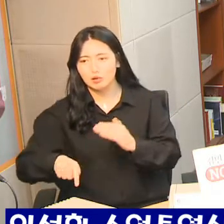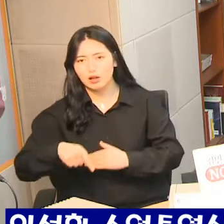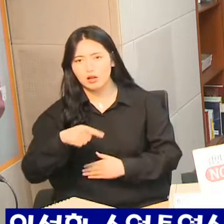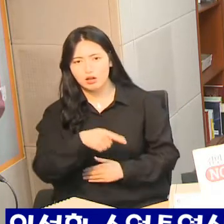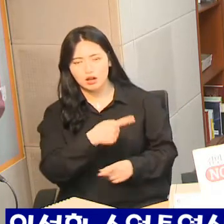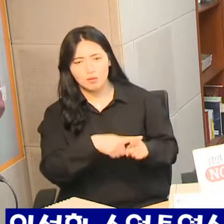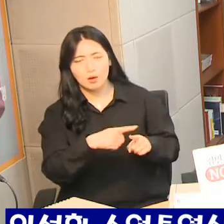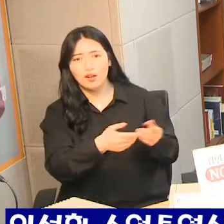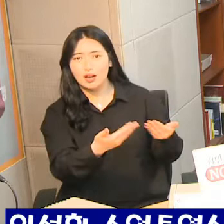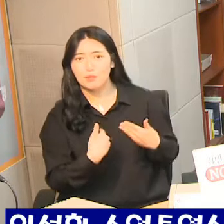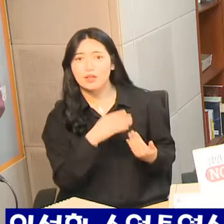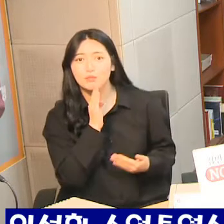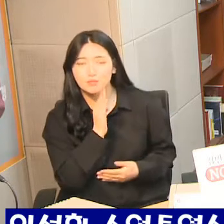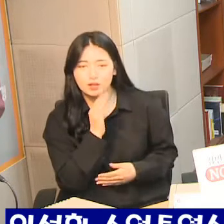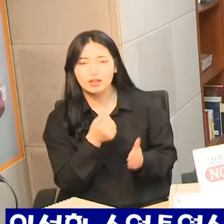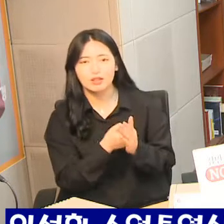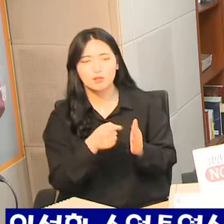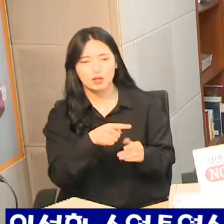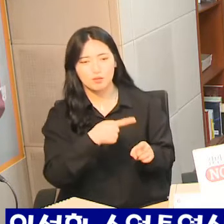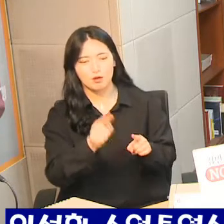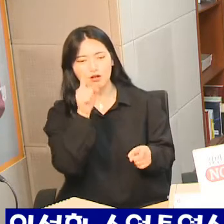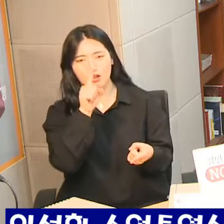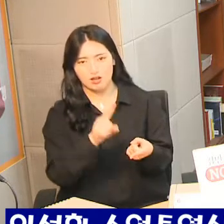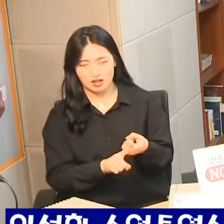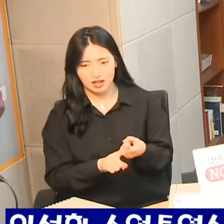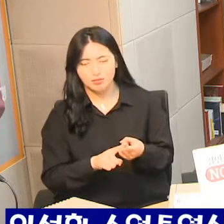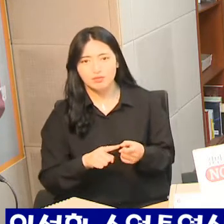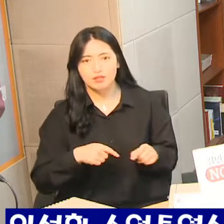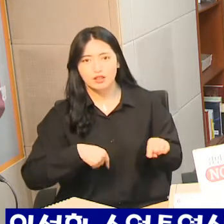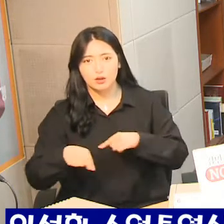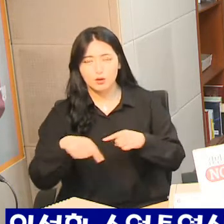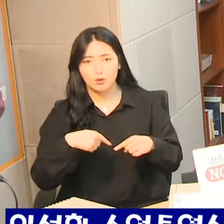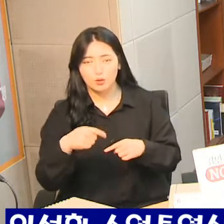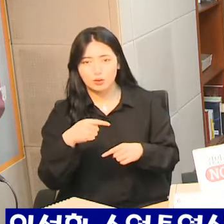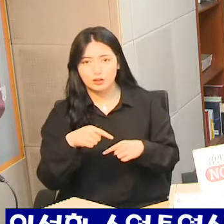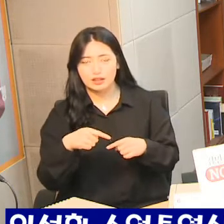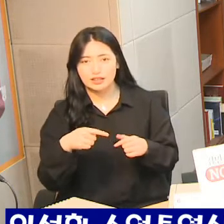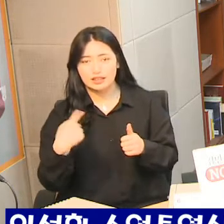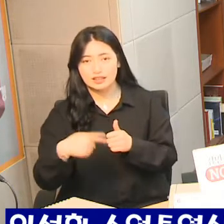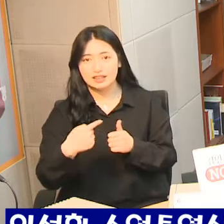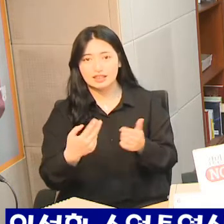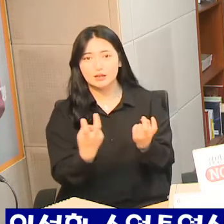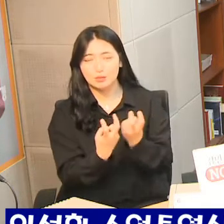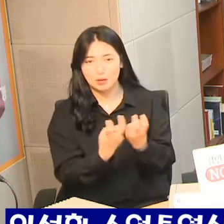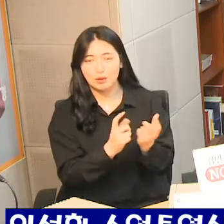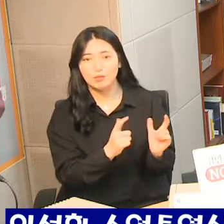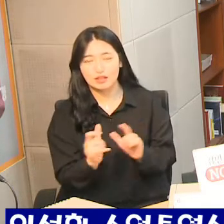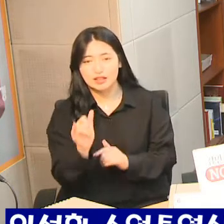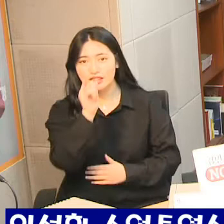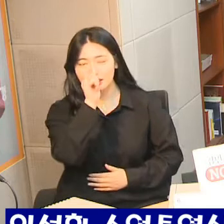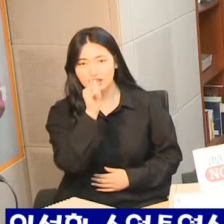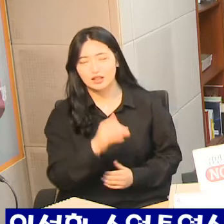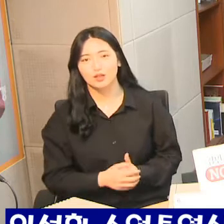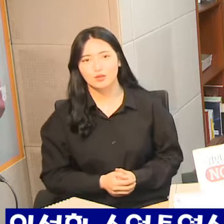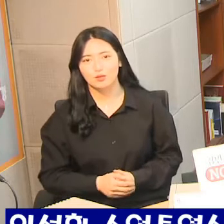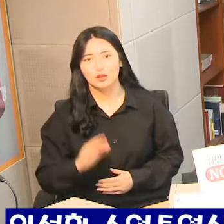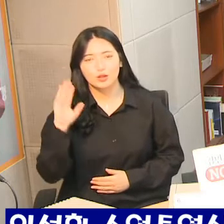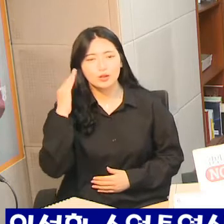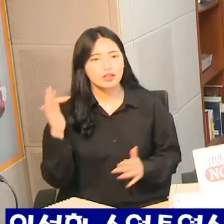학기 동안 평가를 받으시잖아요. 네네. 그 평가에 대한 코칭. 이런 것들을 계속 하고 바쁘셨군요. 있습니다. 맞아요.